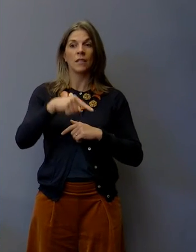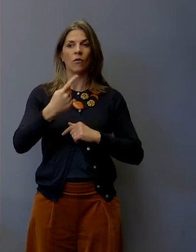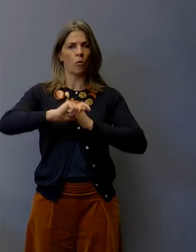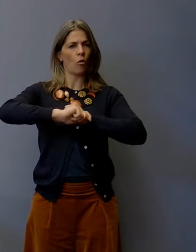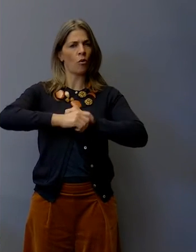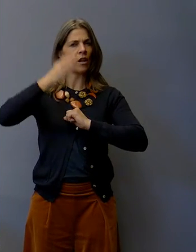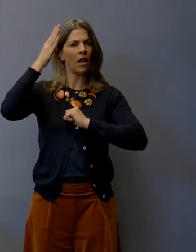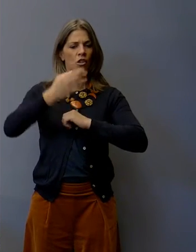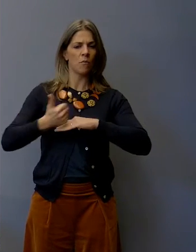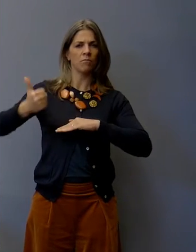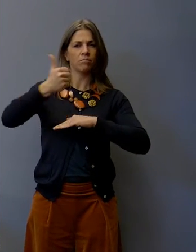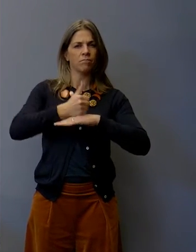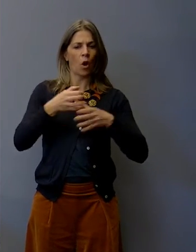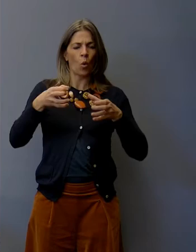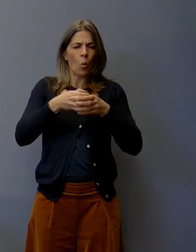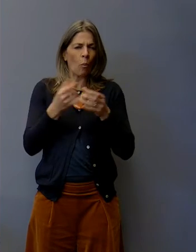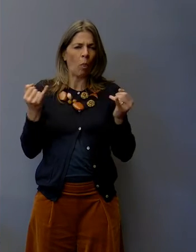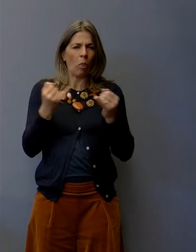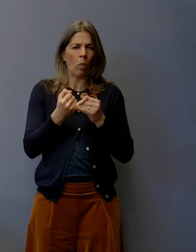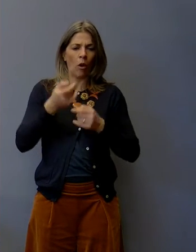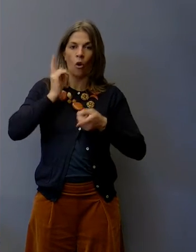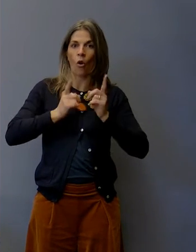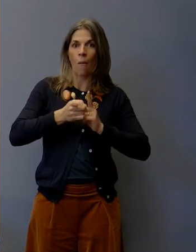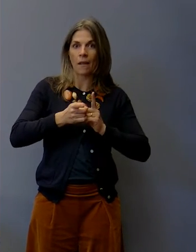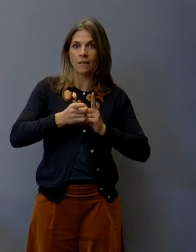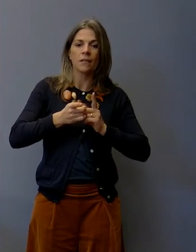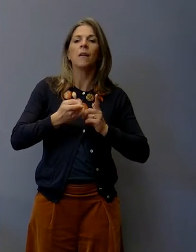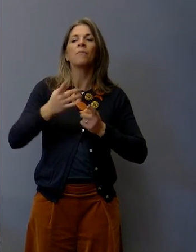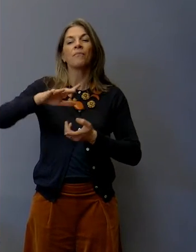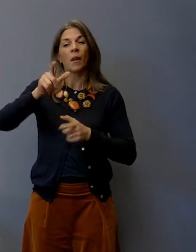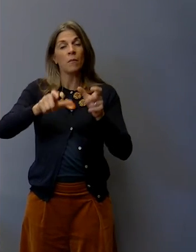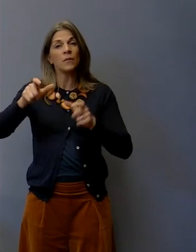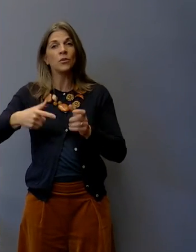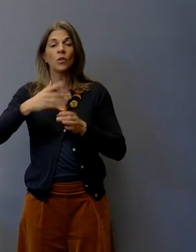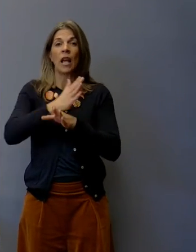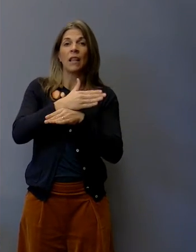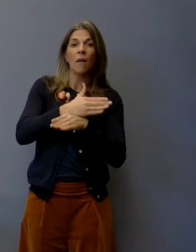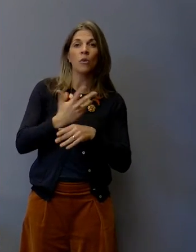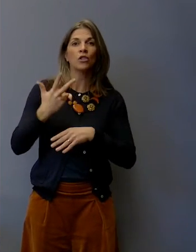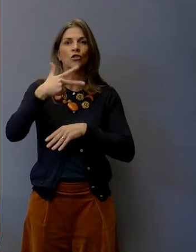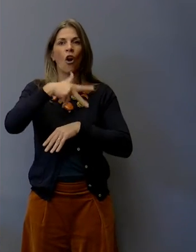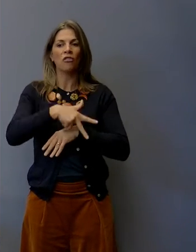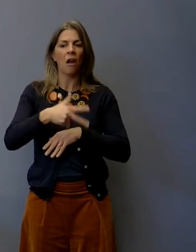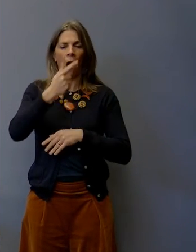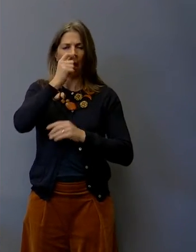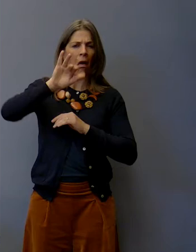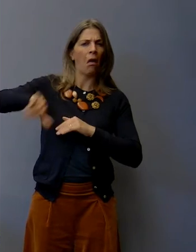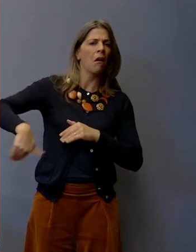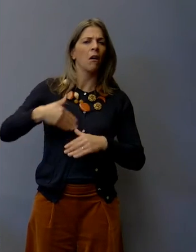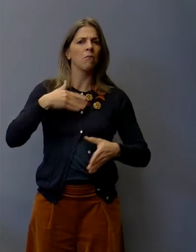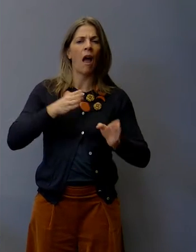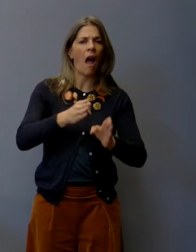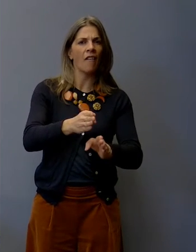provengono da personaggi che non hanno alcun conto i deboli e di sociale che necessita invece di attenzione e di cura